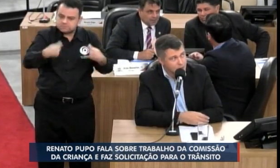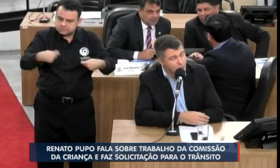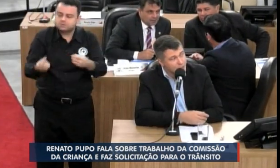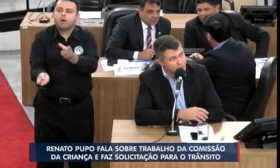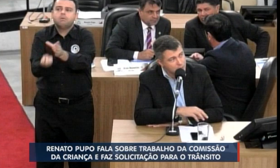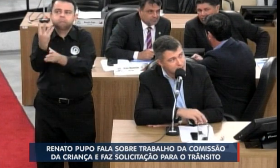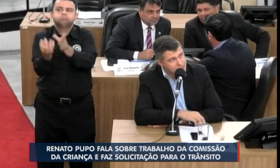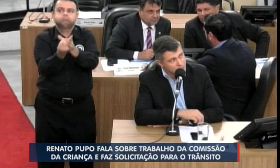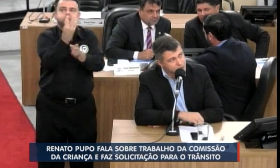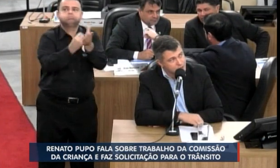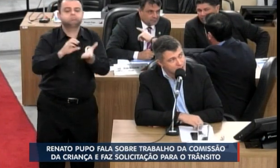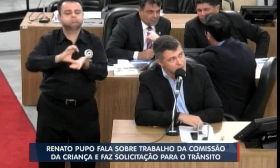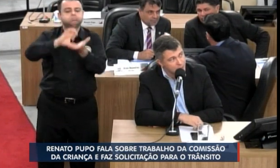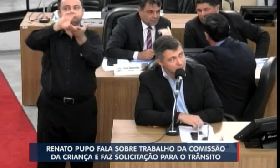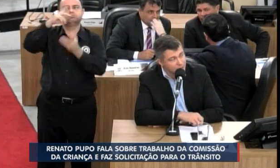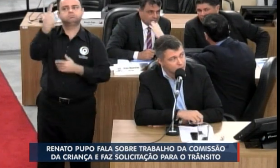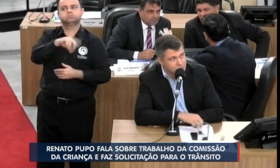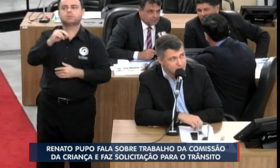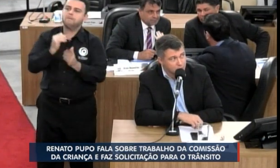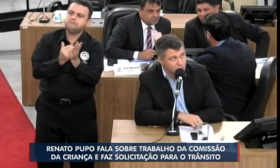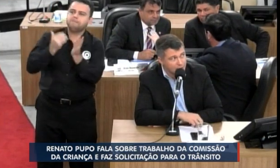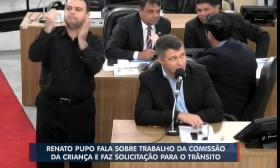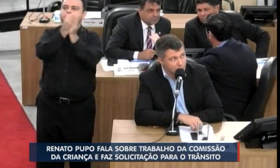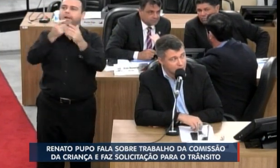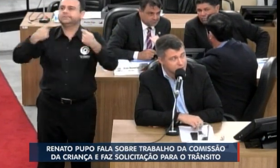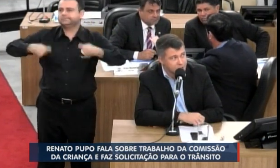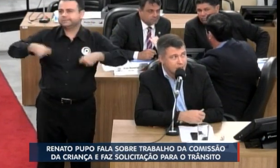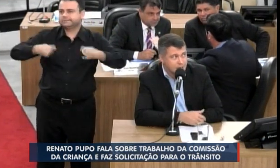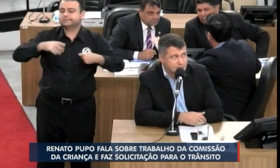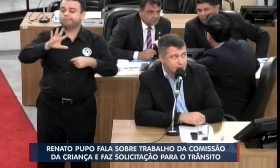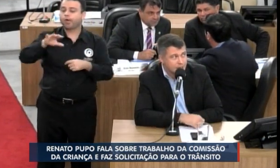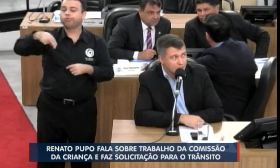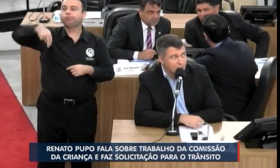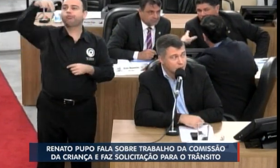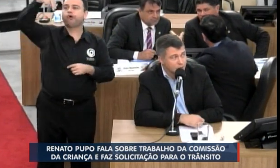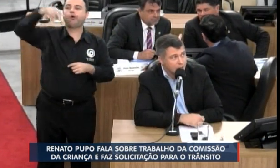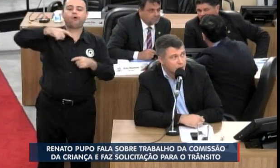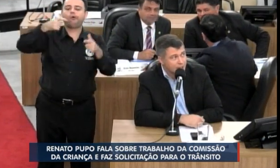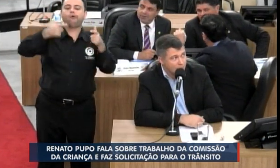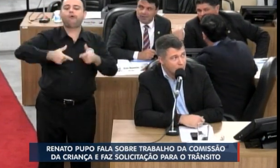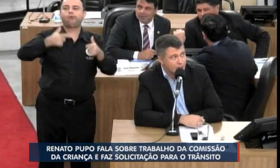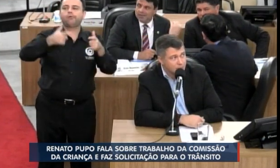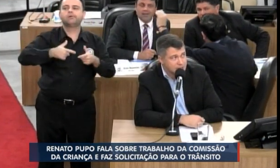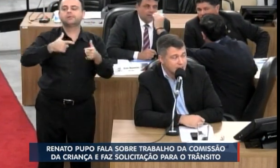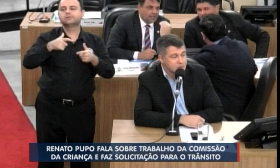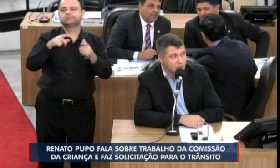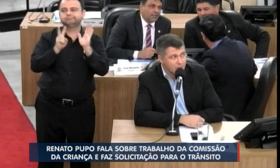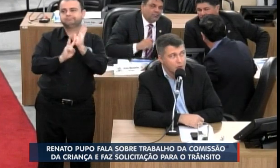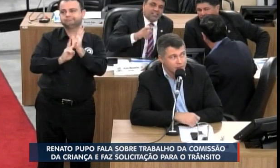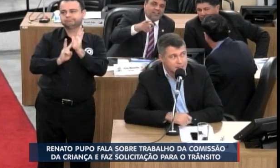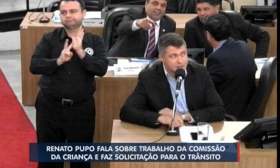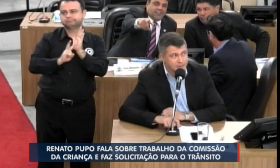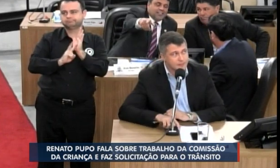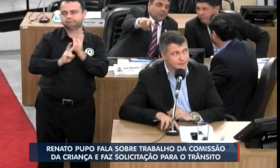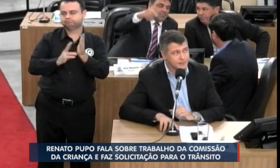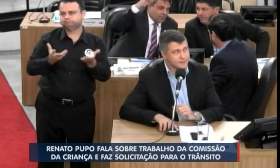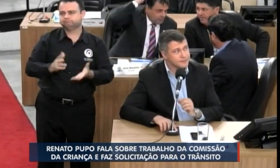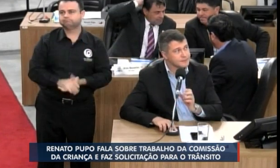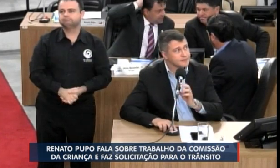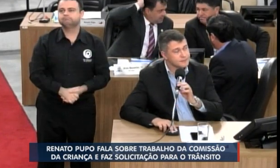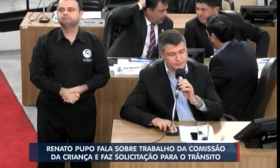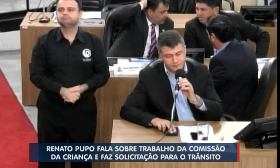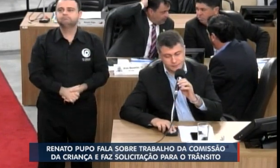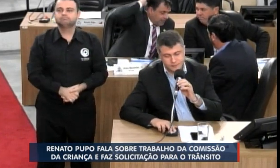em São José do Rio Preto, mas hoje, neste momento, o Conselho Tutelar Norte está ali perto da rua Campos Salles, no bairro Boa Vista.